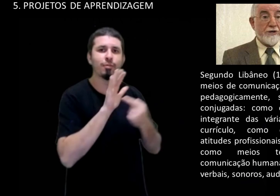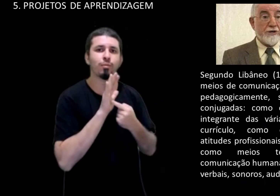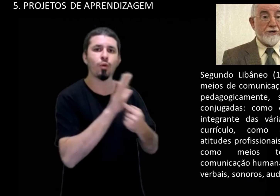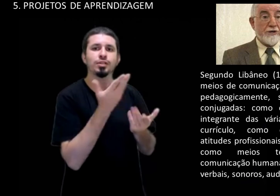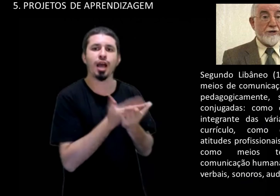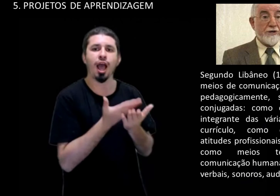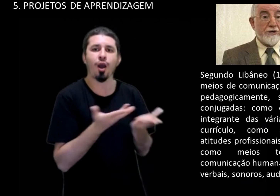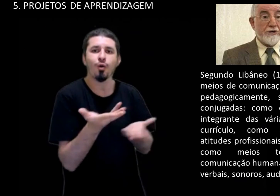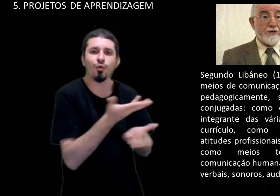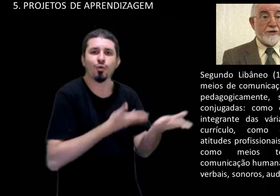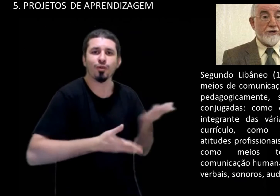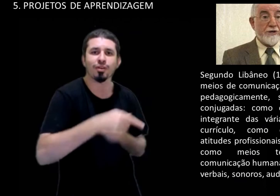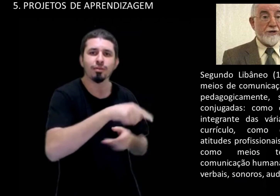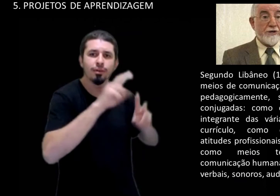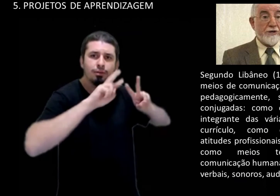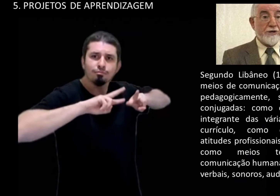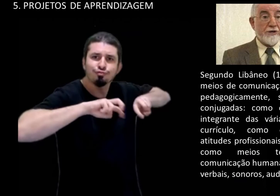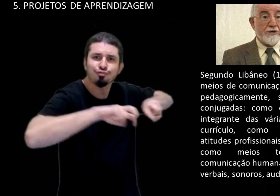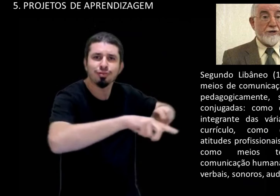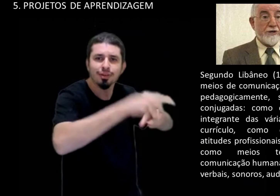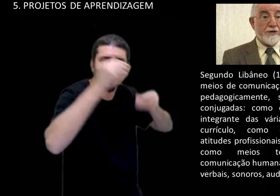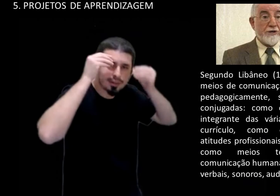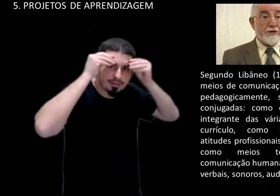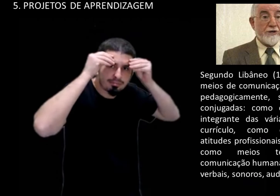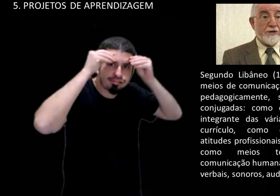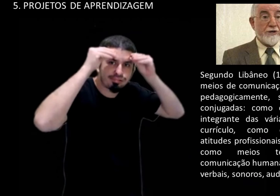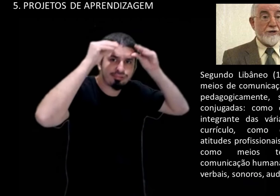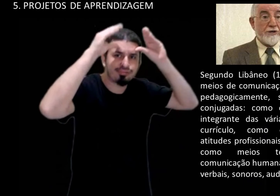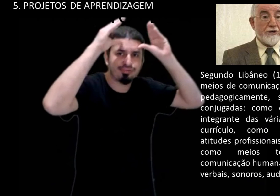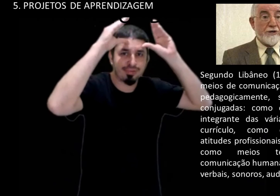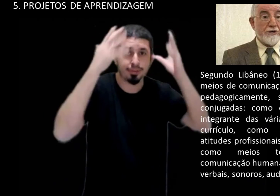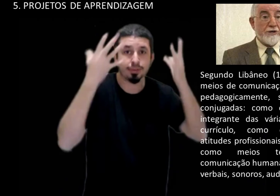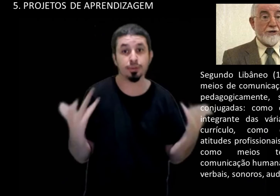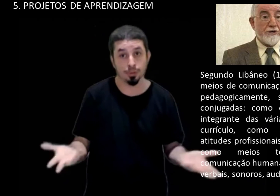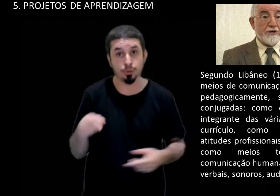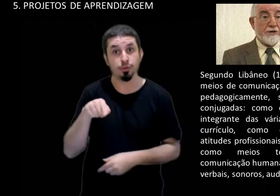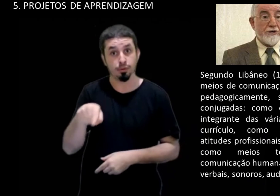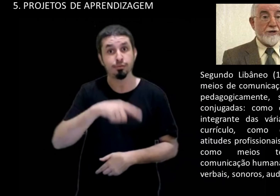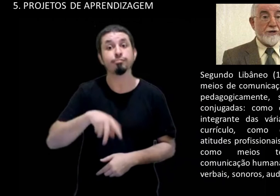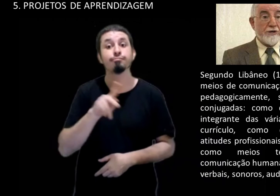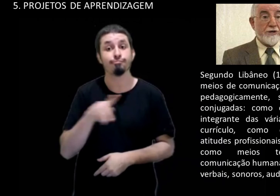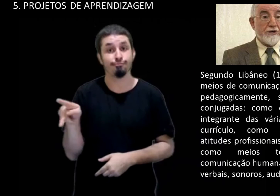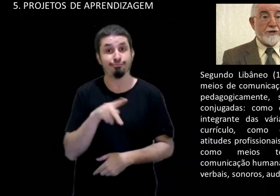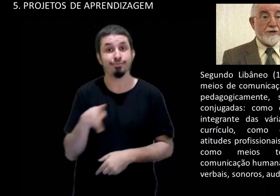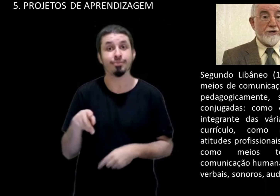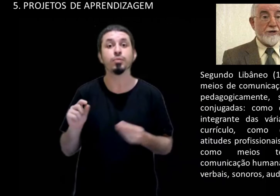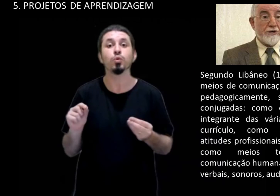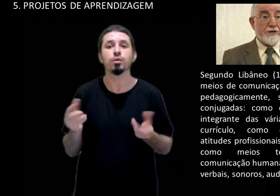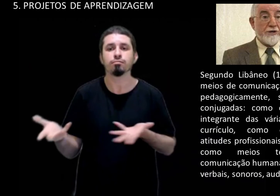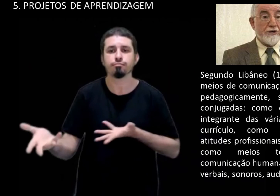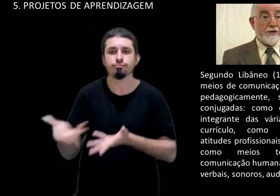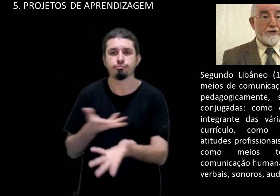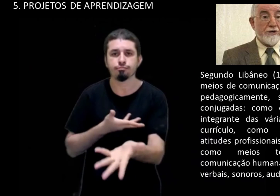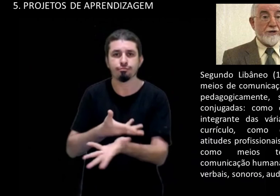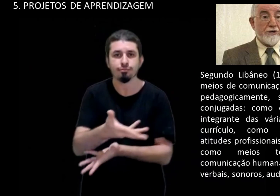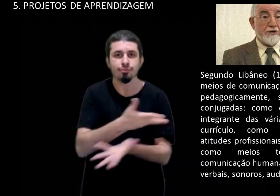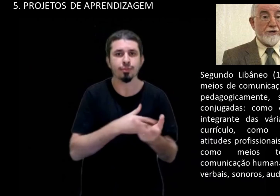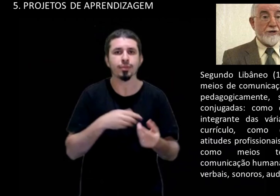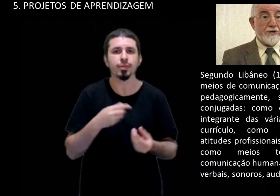que os alunos possam estar em constante busca por seu conhecimento. Para tanto, o educador é um mediador